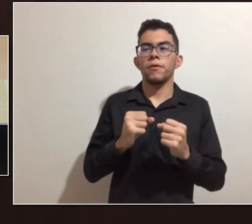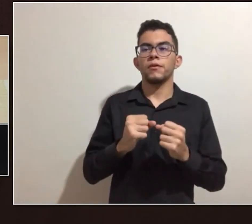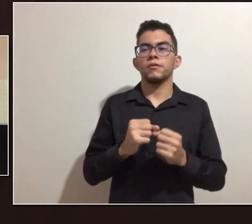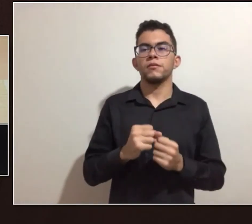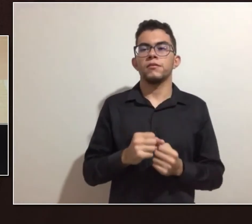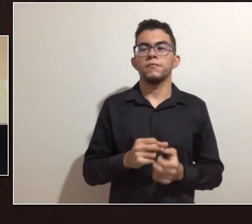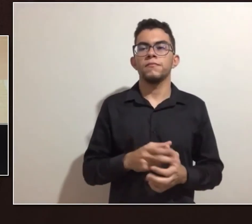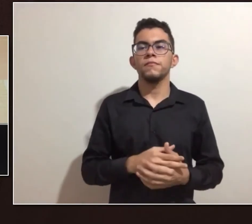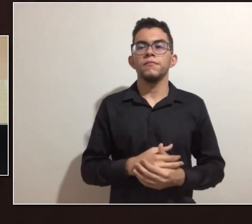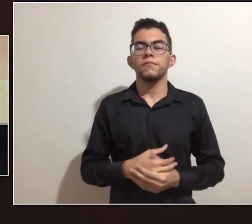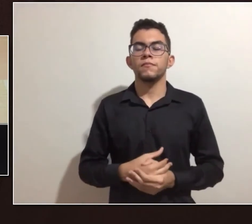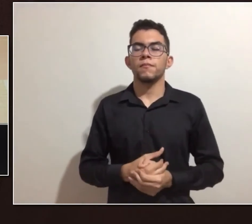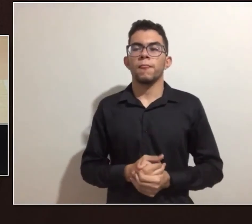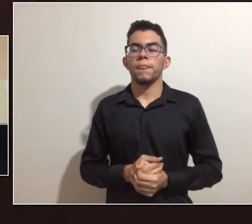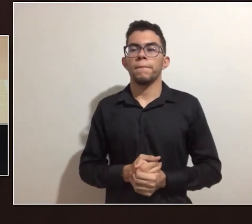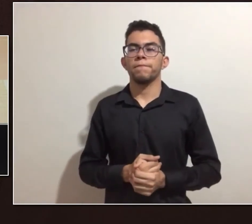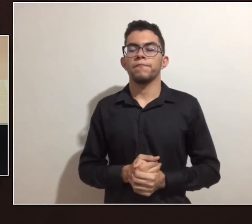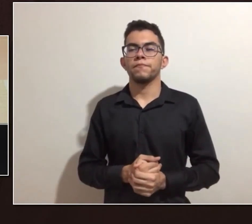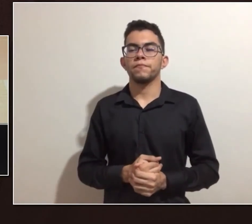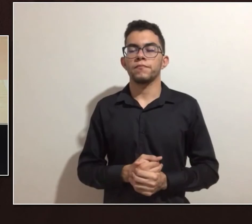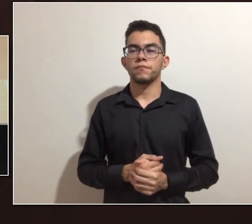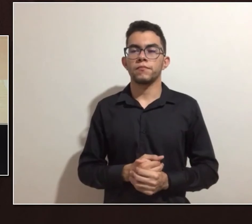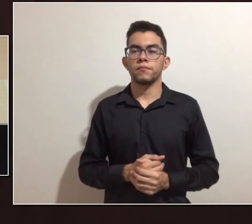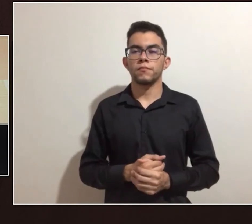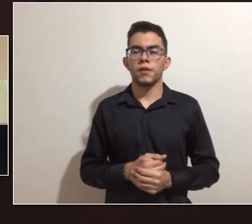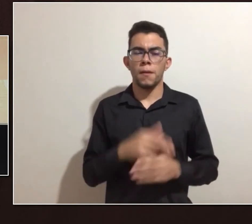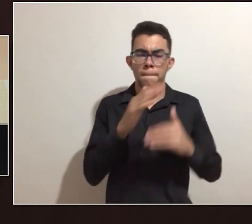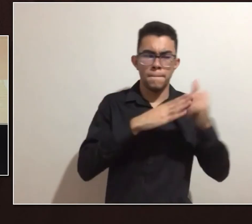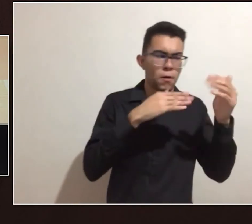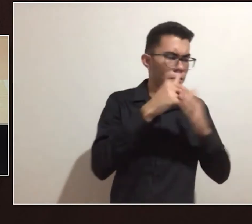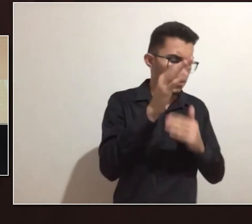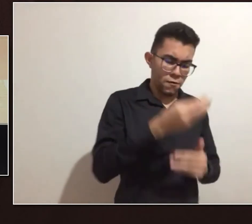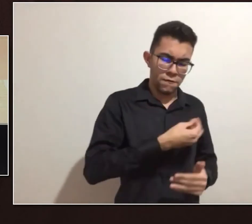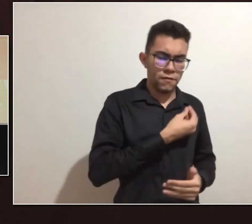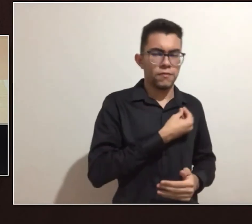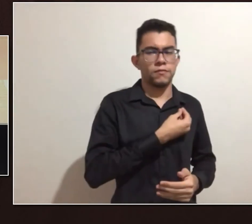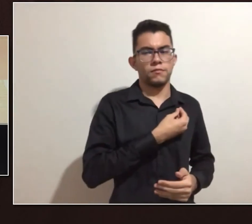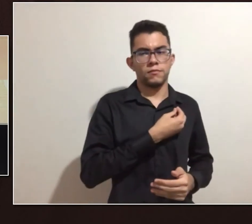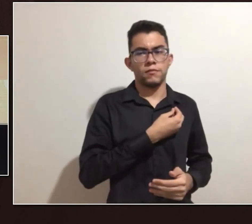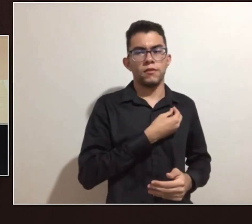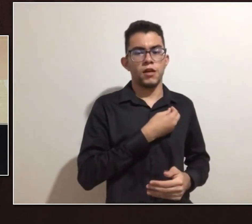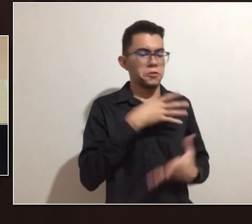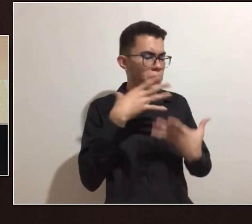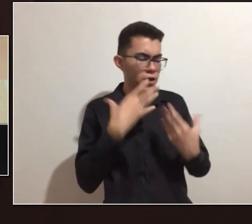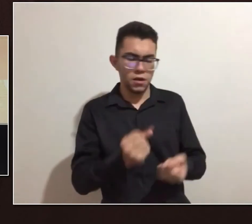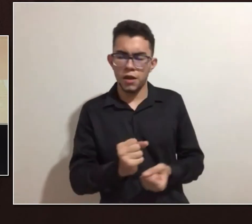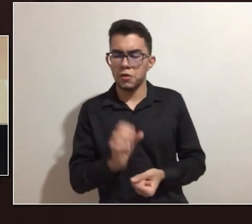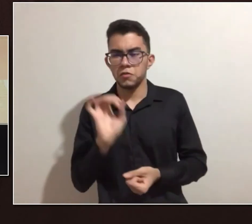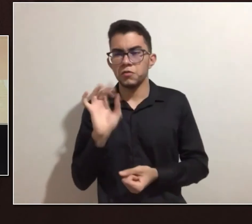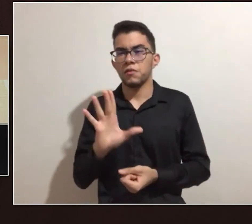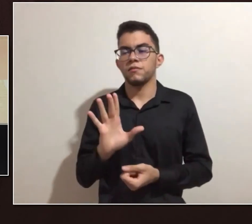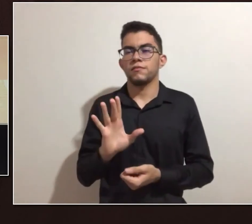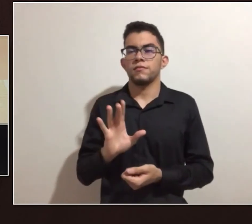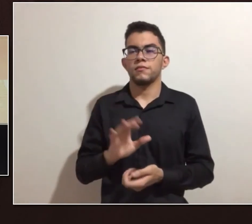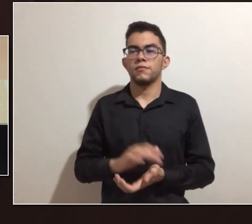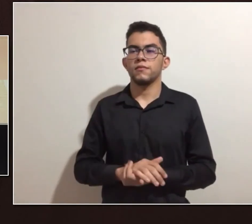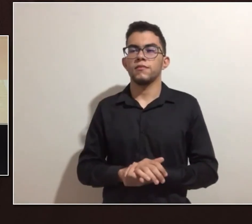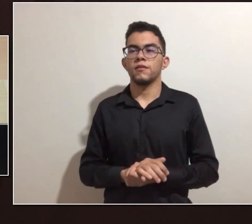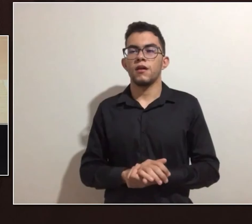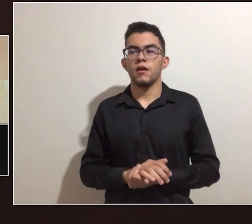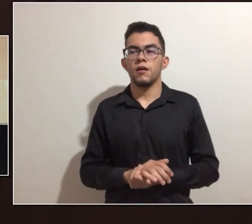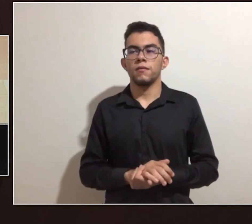na condição que você estiver. É ou não é? Quem aceita a fé em Cristo segue a sua vida